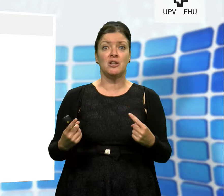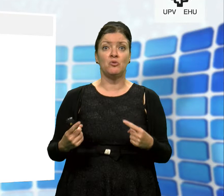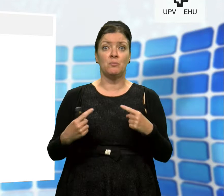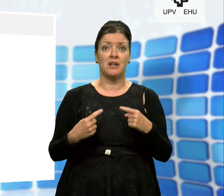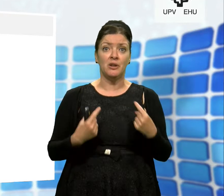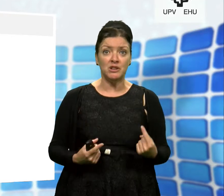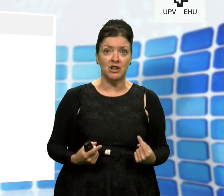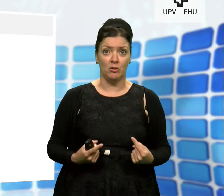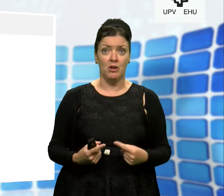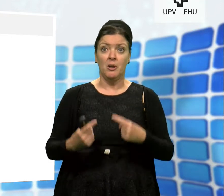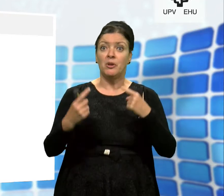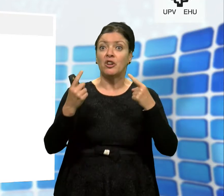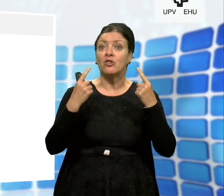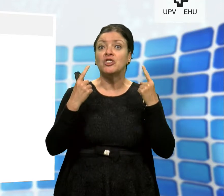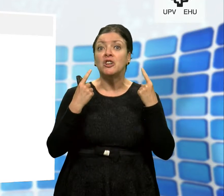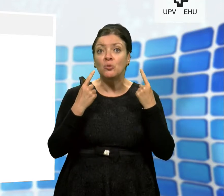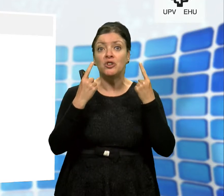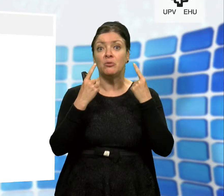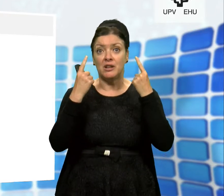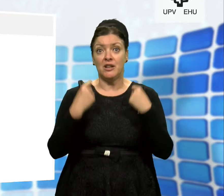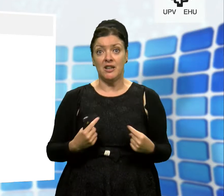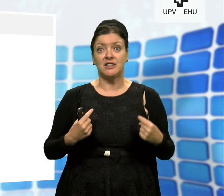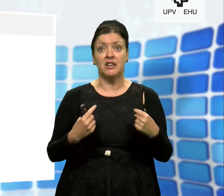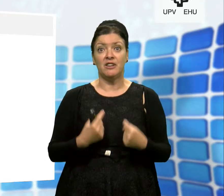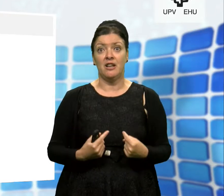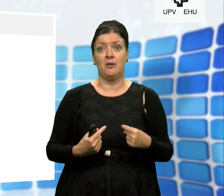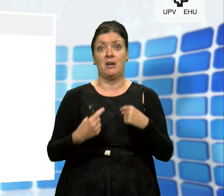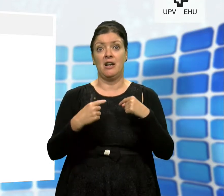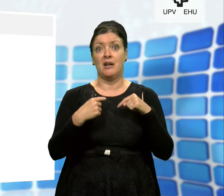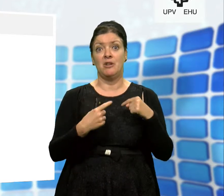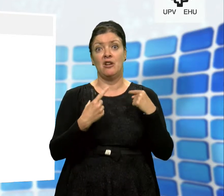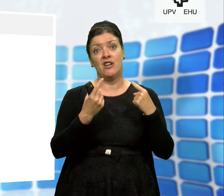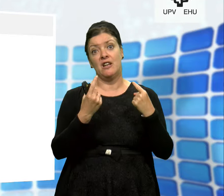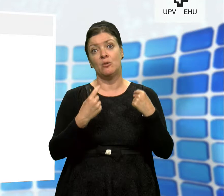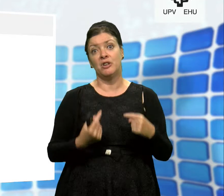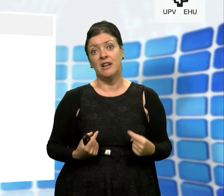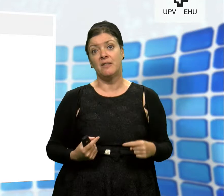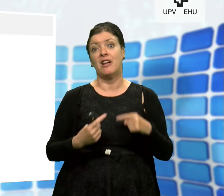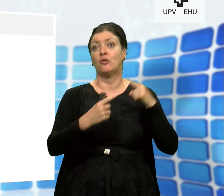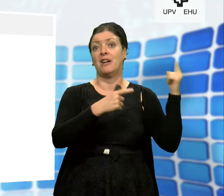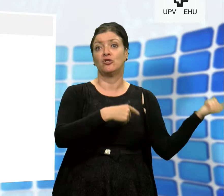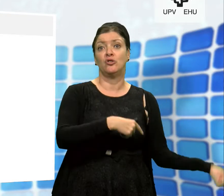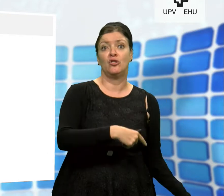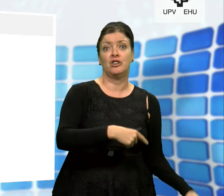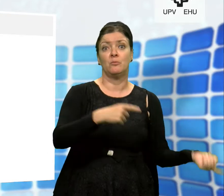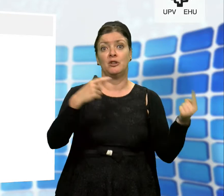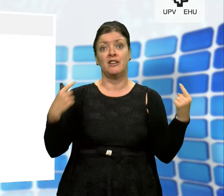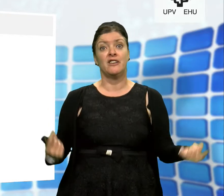mundo paralingüístico, pero que constituye una realidad significada para la gran mayoría de la comunidad, tanto para los conductores como los viandantes,